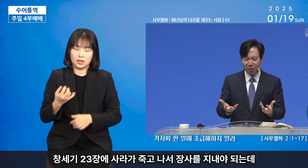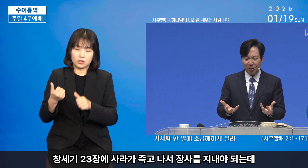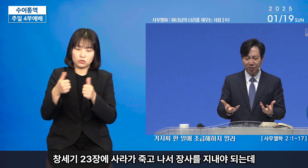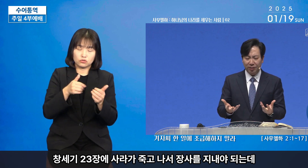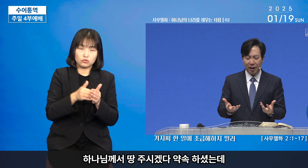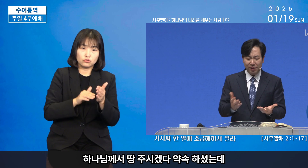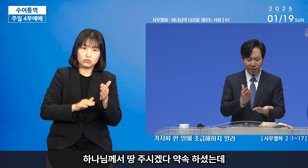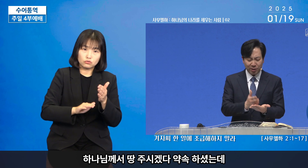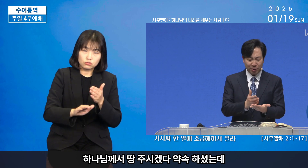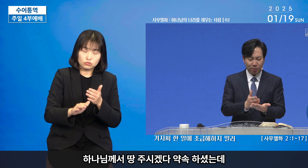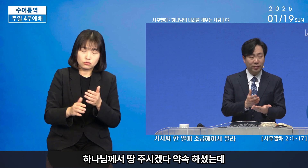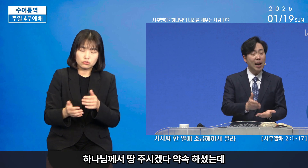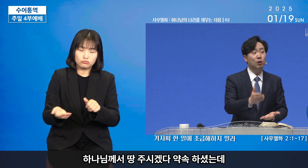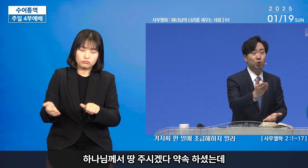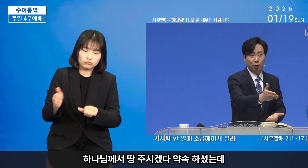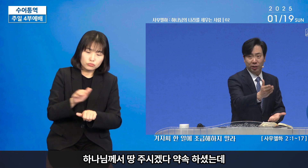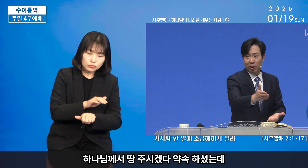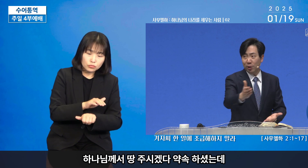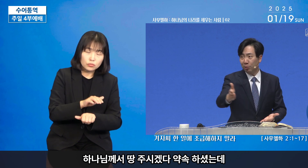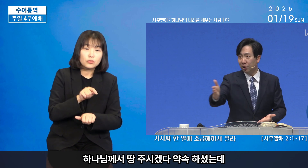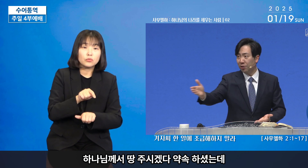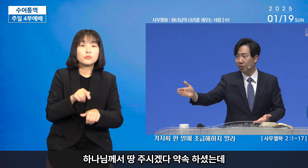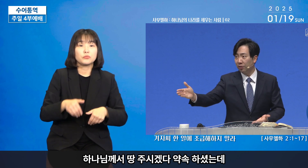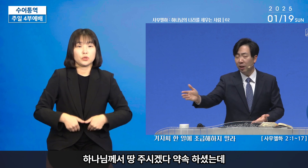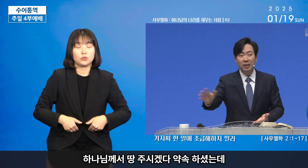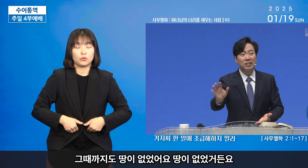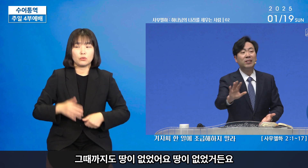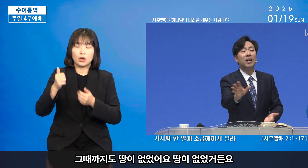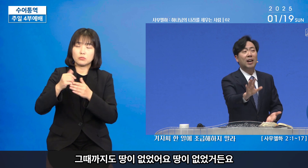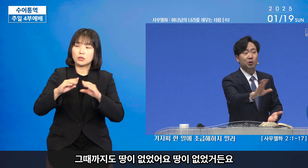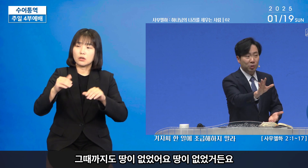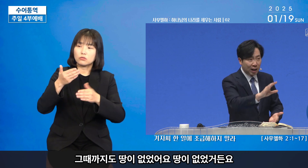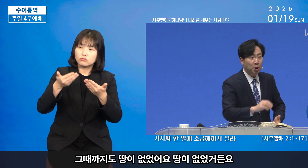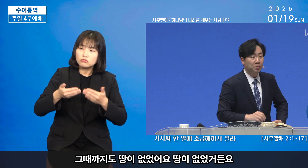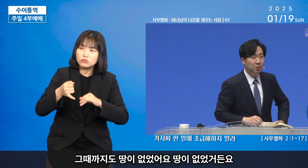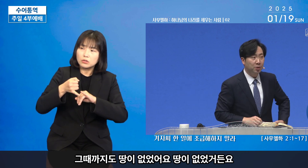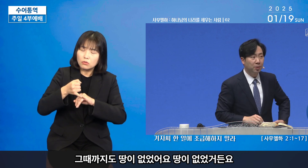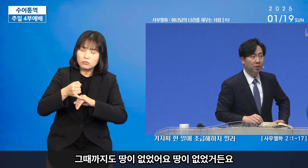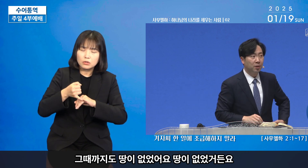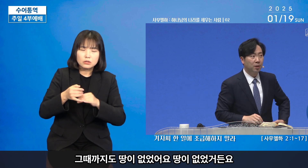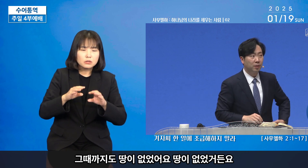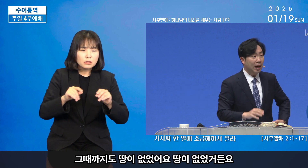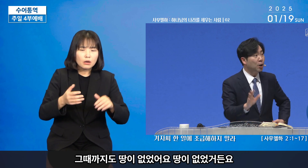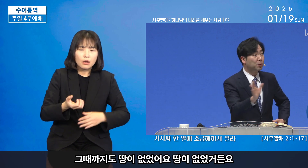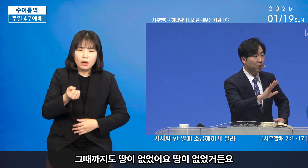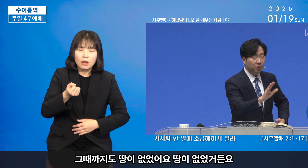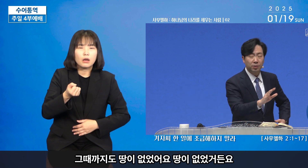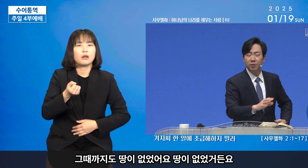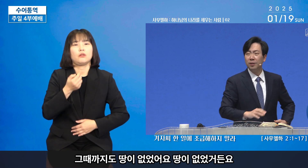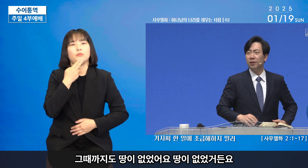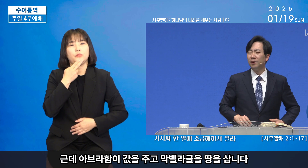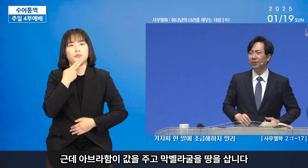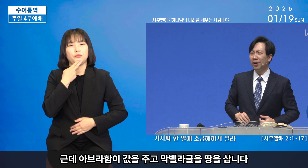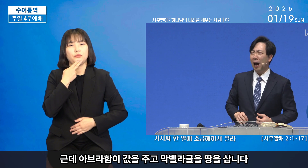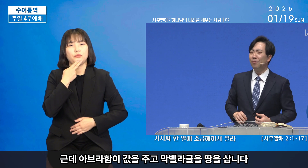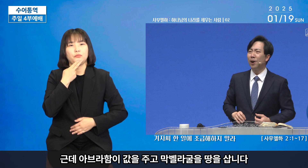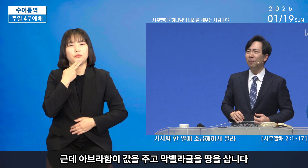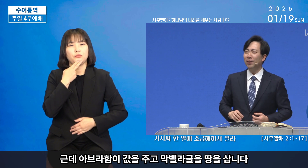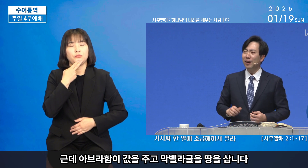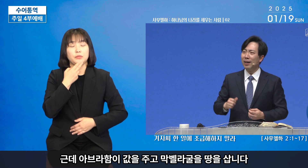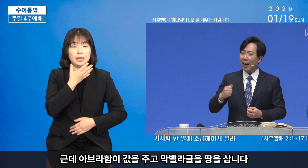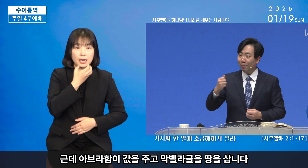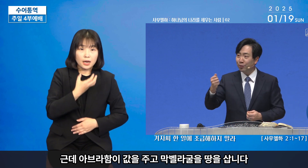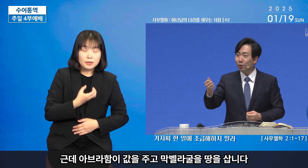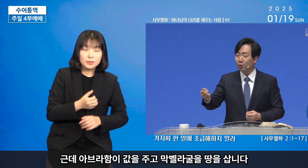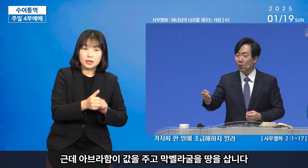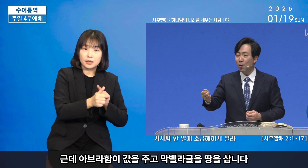장사를 지내야 되는데 하나님께서 땅 주시겠다고 약속하셨는데 그때까지도 땅이 없었어요. 땅이 없었거든요. 근데